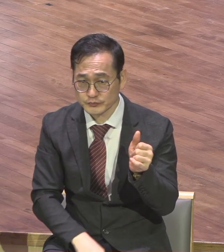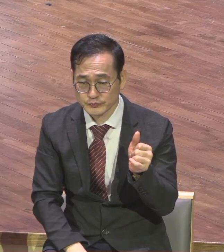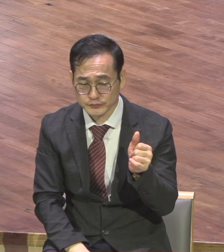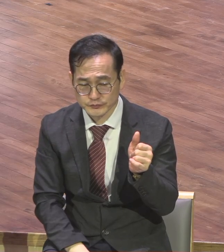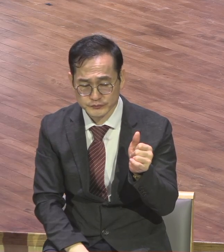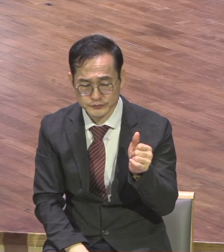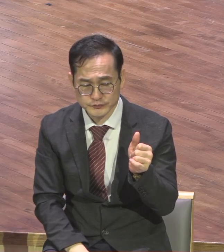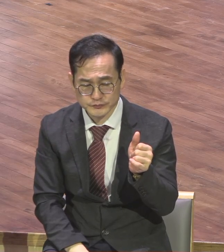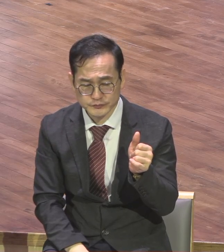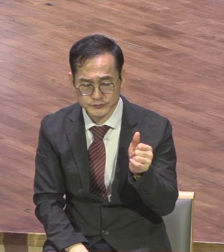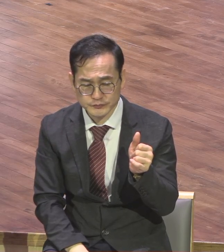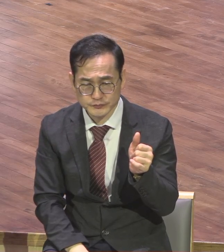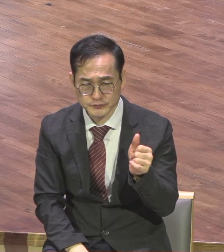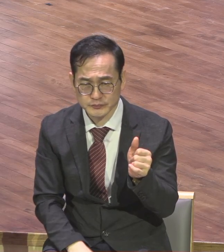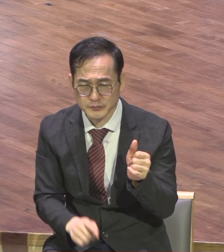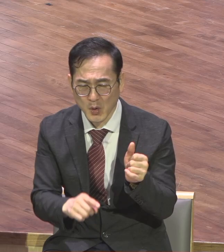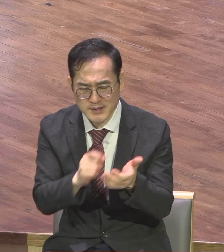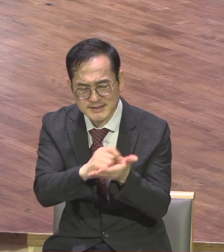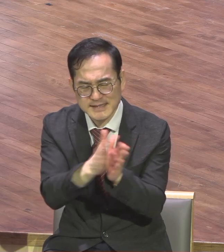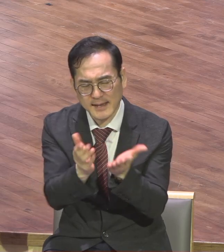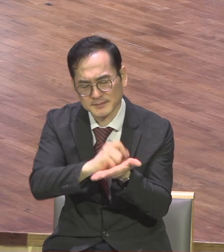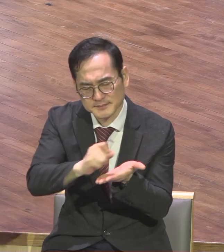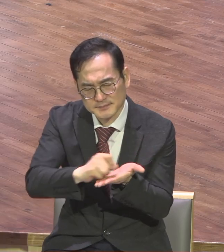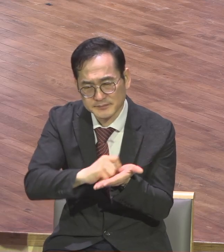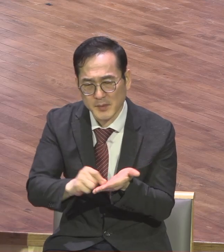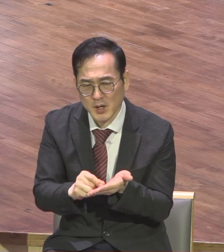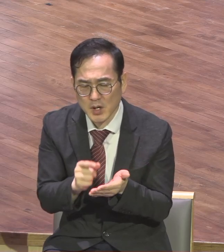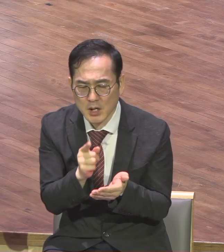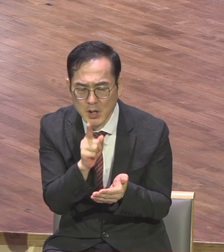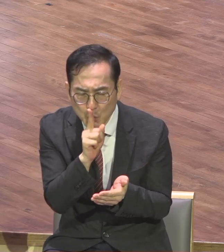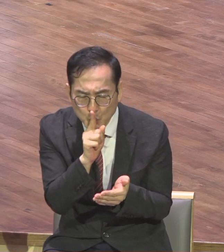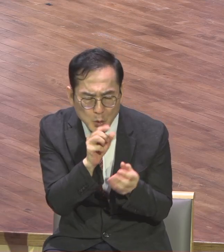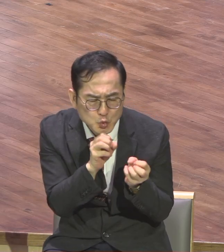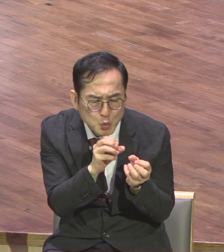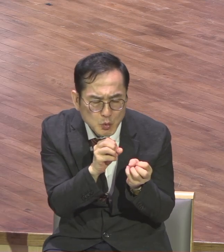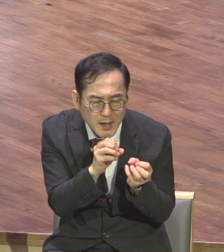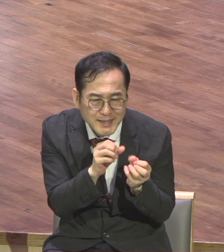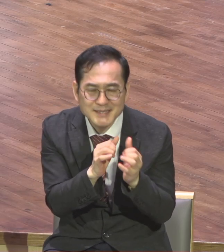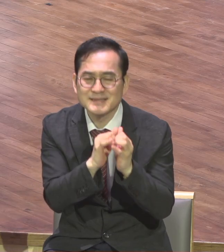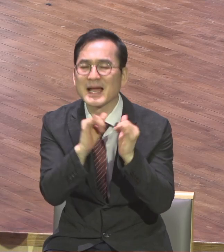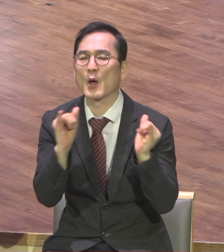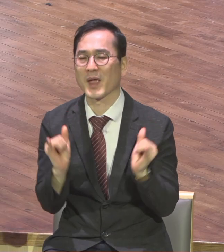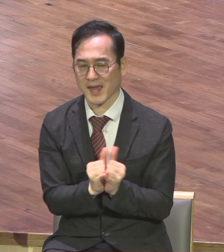저술한 속삭이는 사회라는 책이 있어요. 속삭이는 사회. 여기 보면